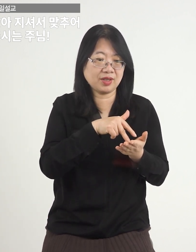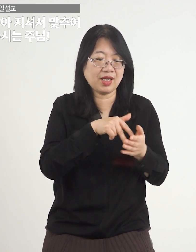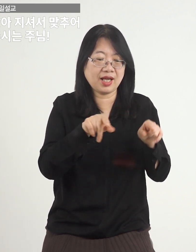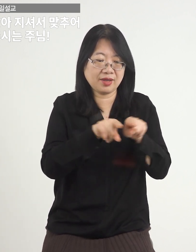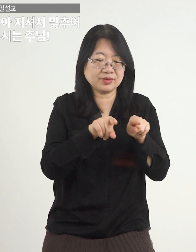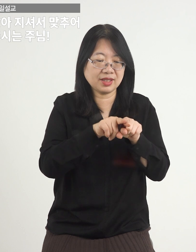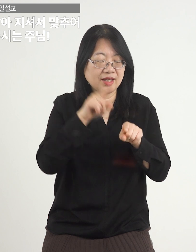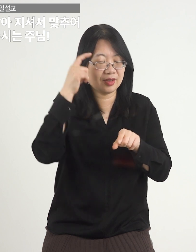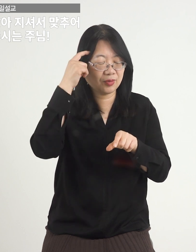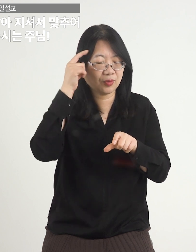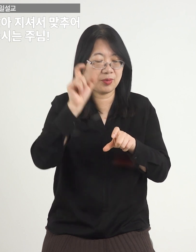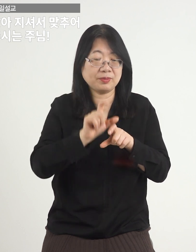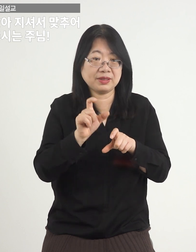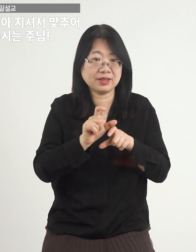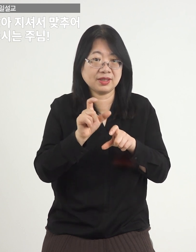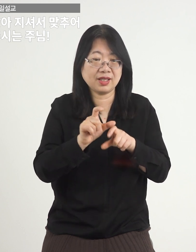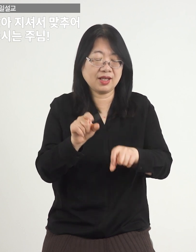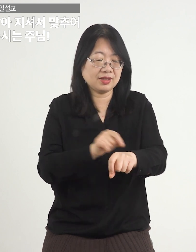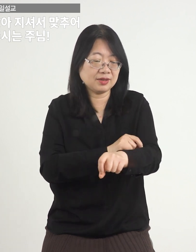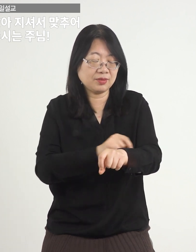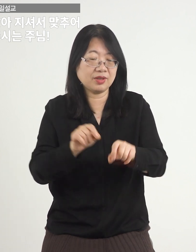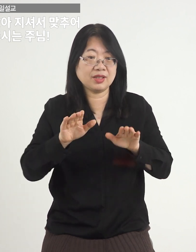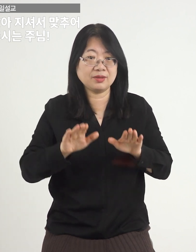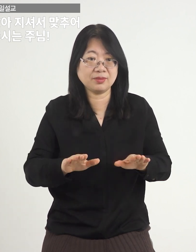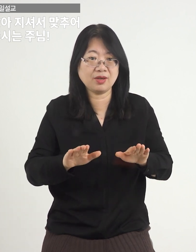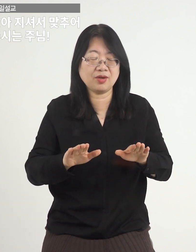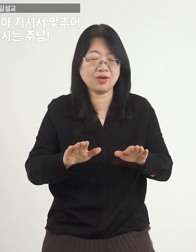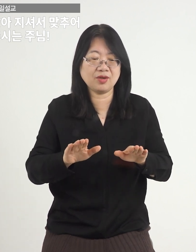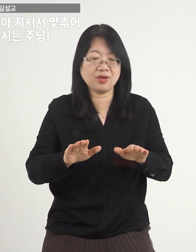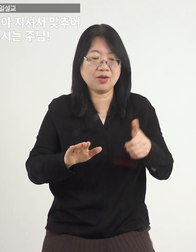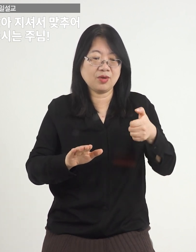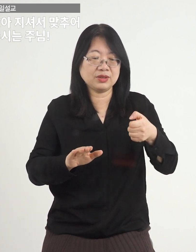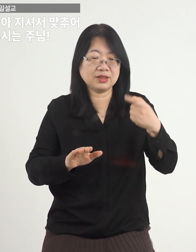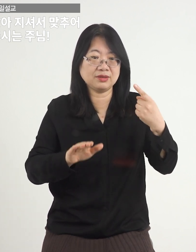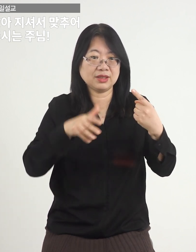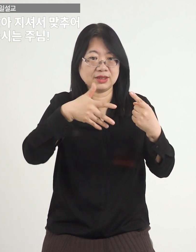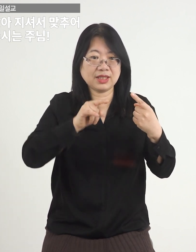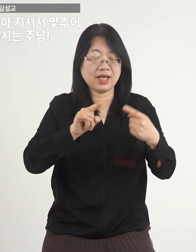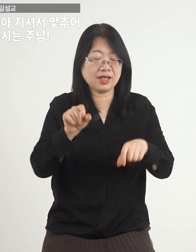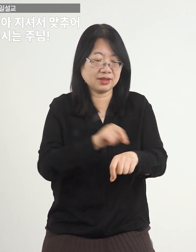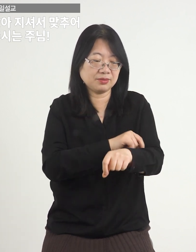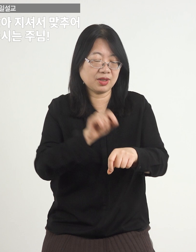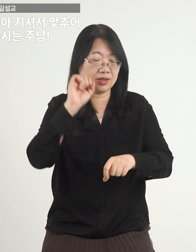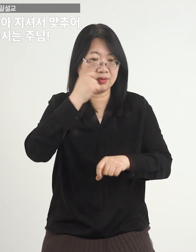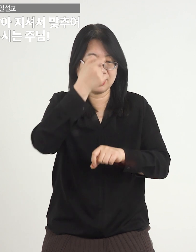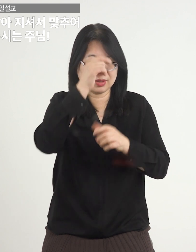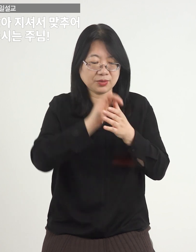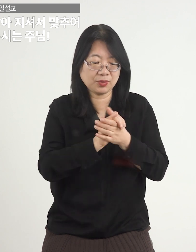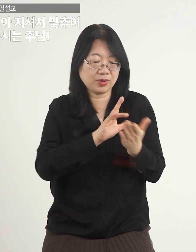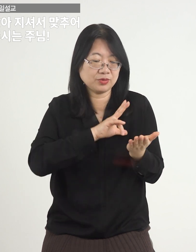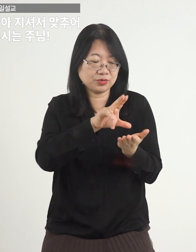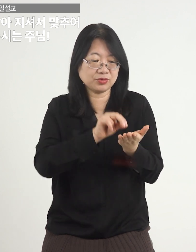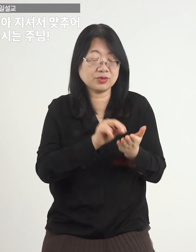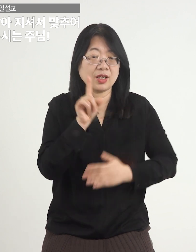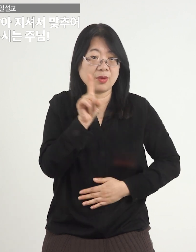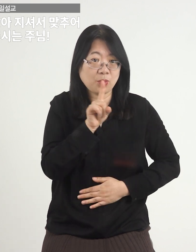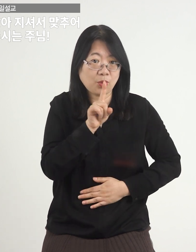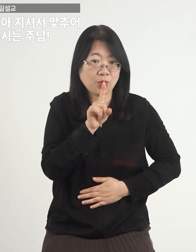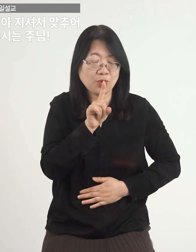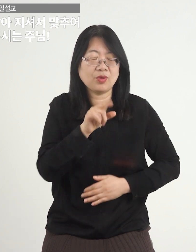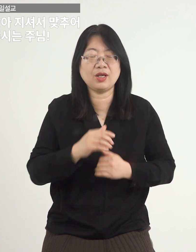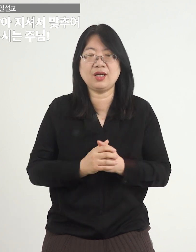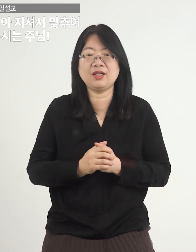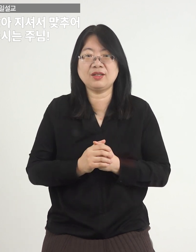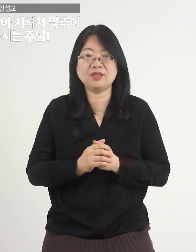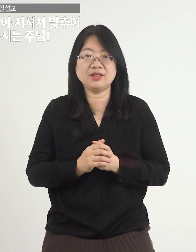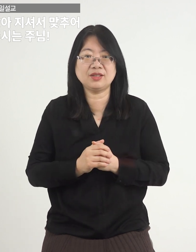같이 생각하면서 특별히 이번 50일차 특별 새벽 기도회의 주제가 왜